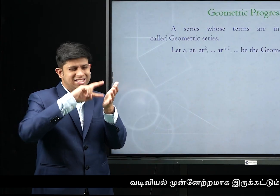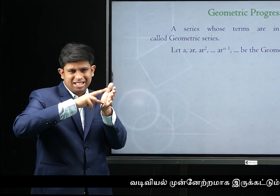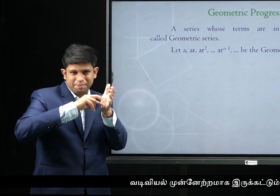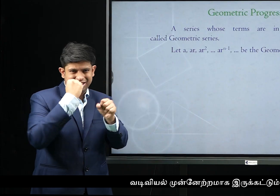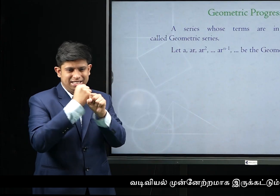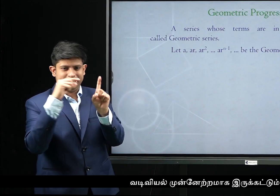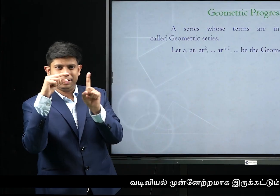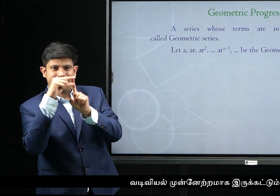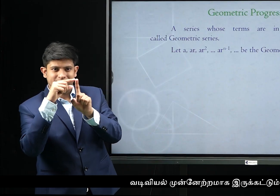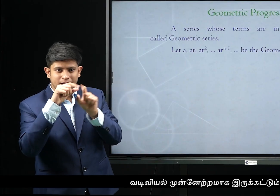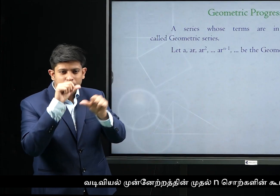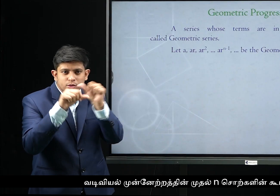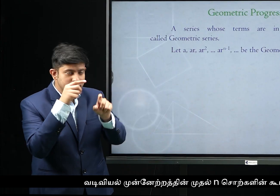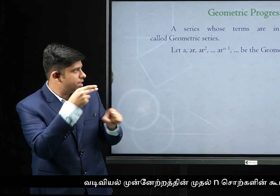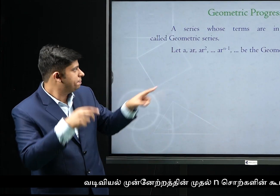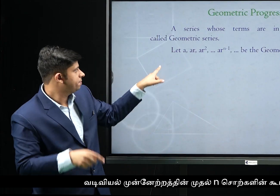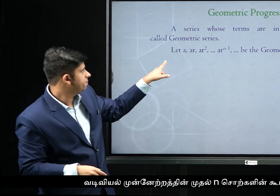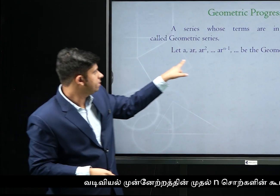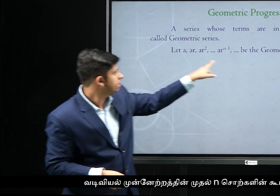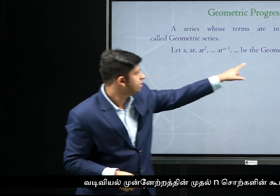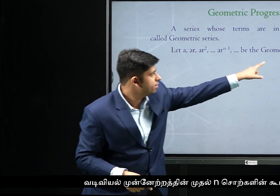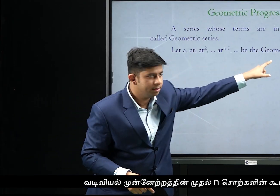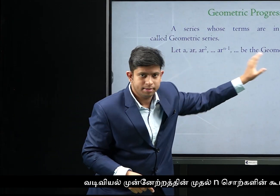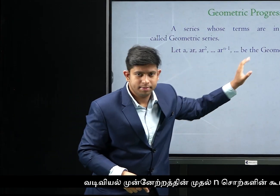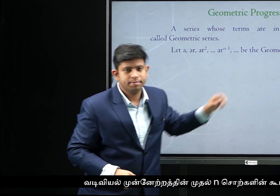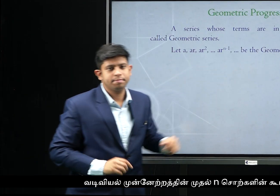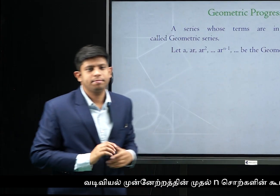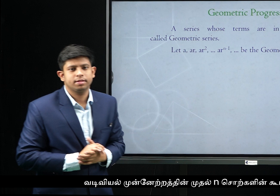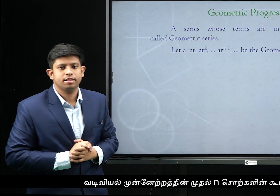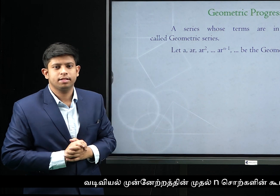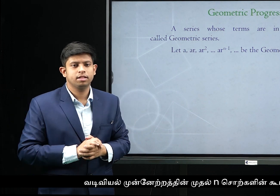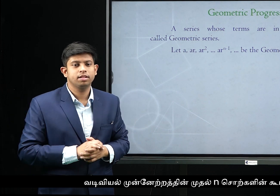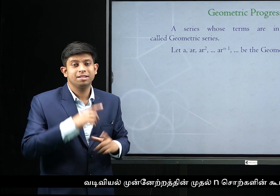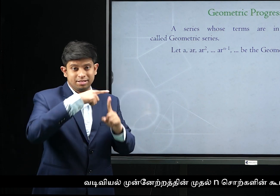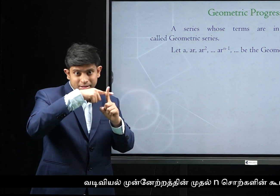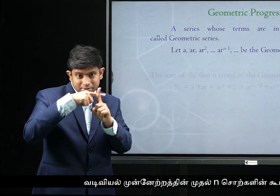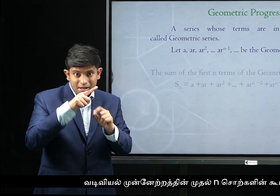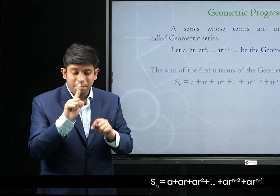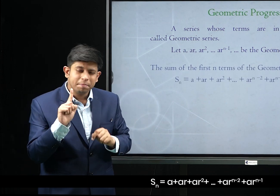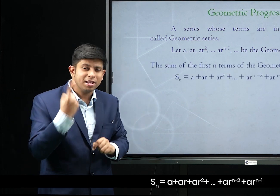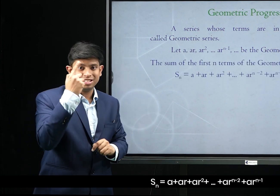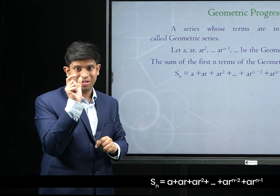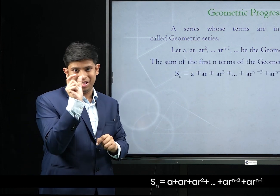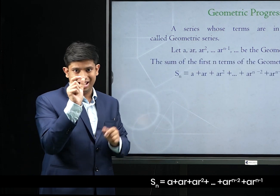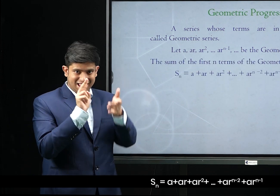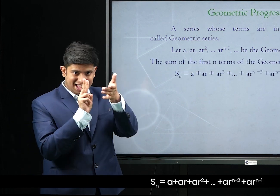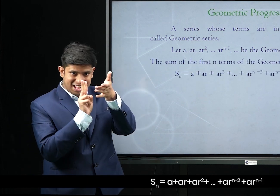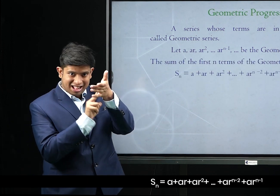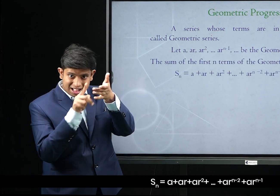முன்னேற்றமாக இருக்கட்டும். வடிவியல் முன்னேற்றத்தில் முதல் n உறுப்புகளின் கூட்டுத்தொகை s கீழிலக்கு n